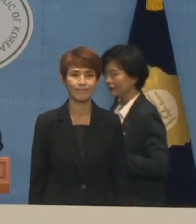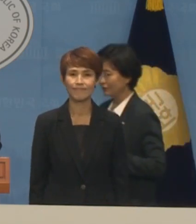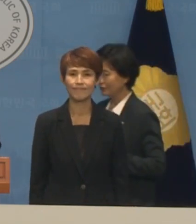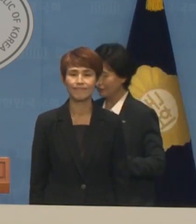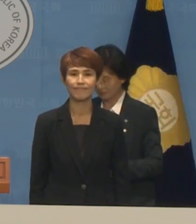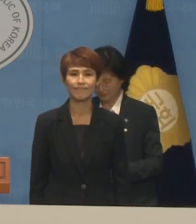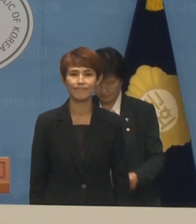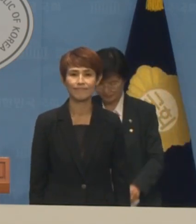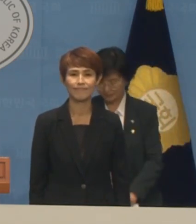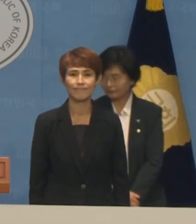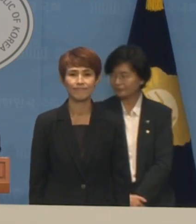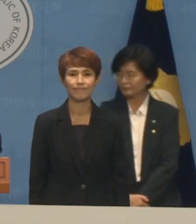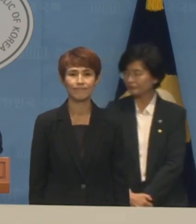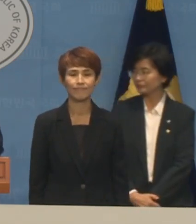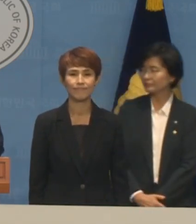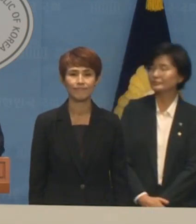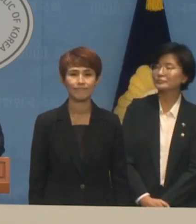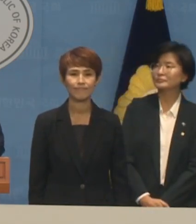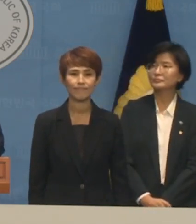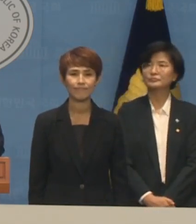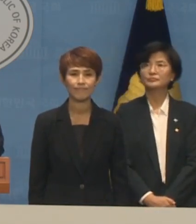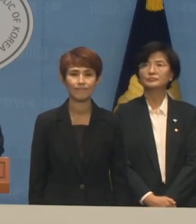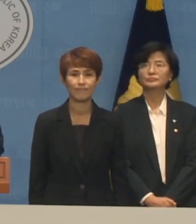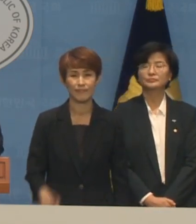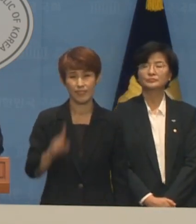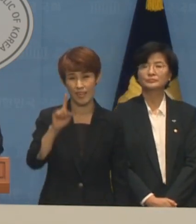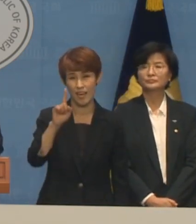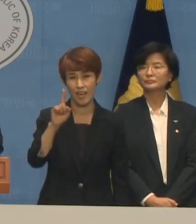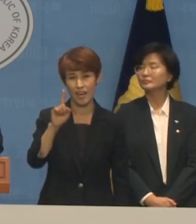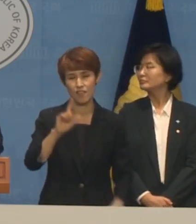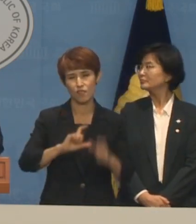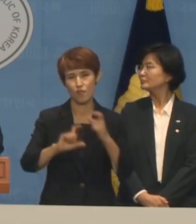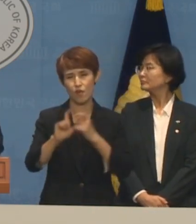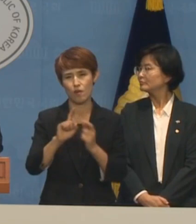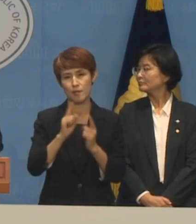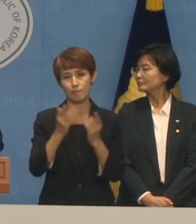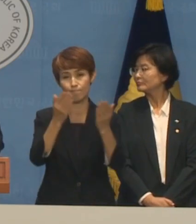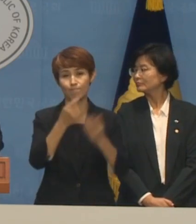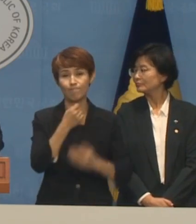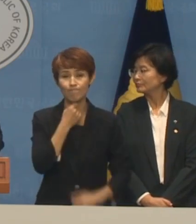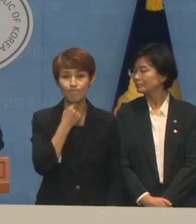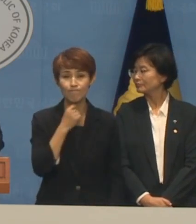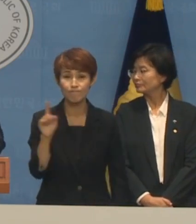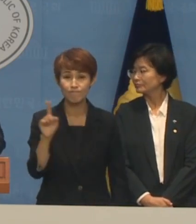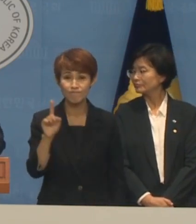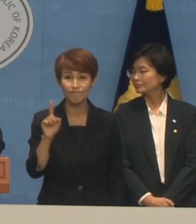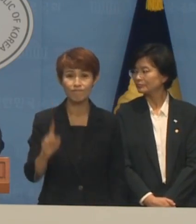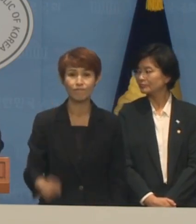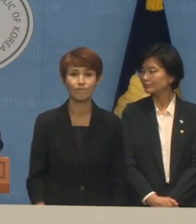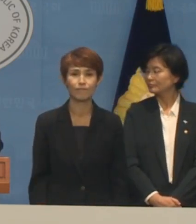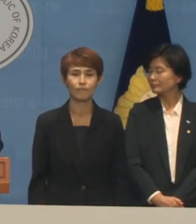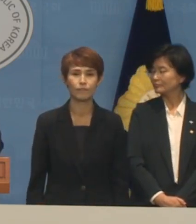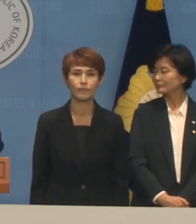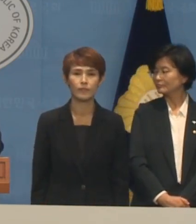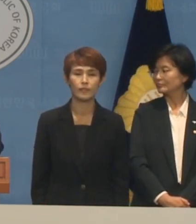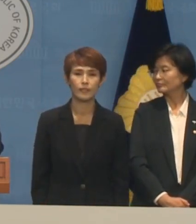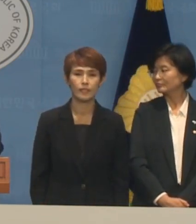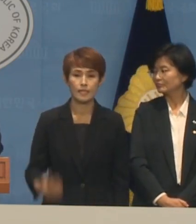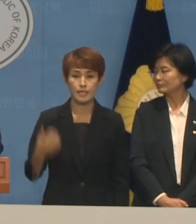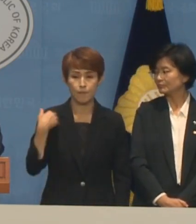예, 기자회견과 더불어 한 가지 좀 언급드릴 것은 이